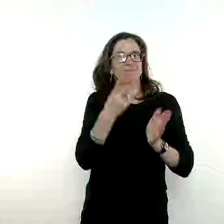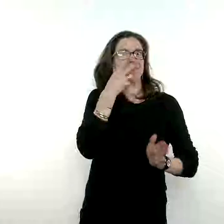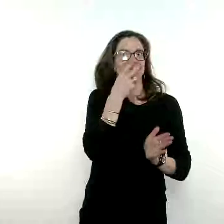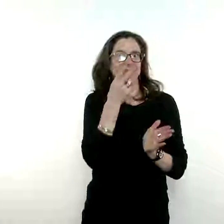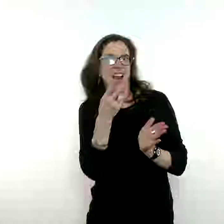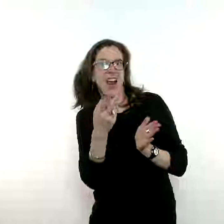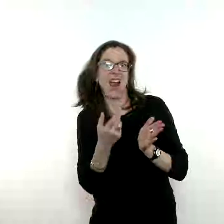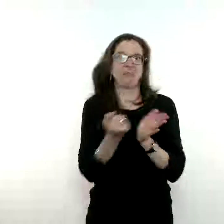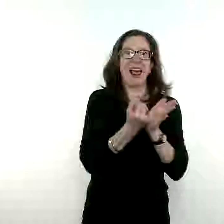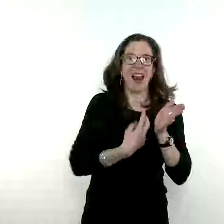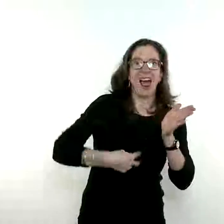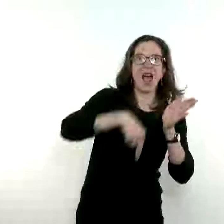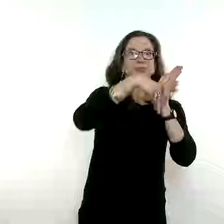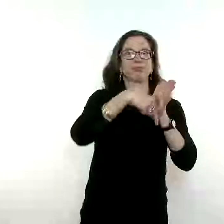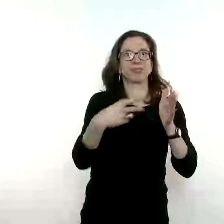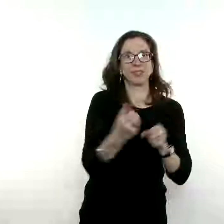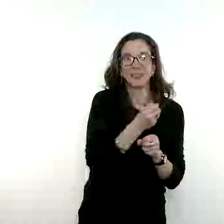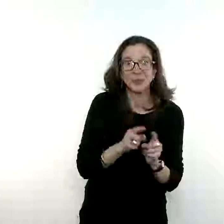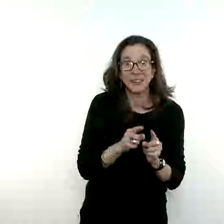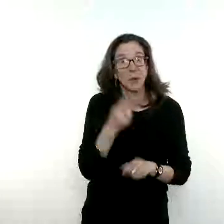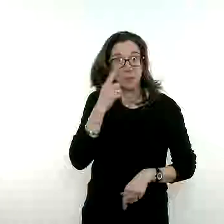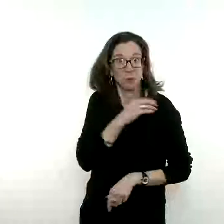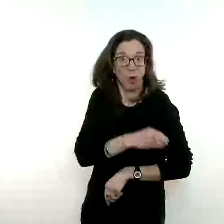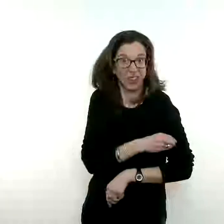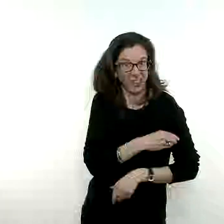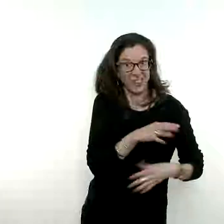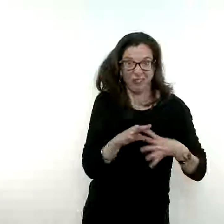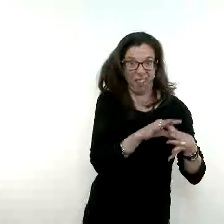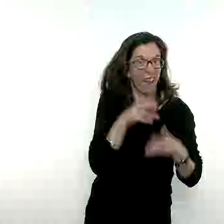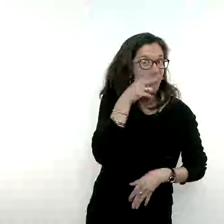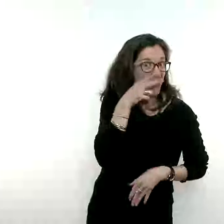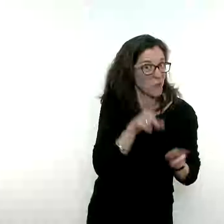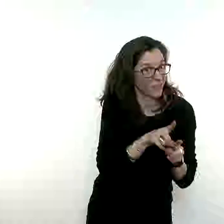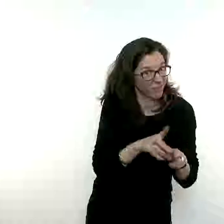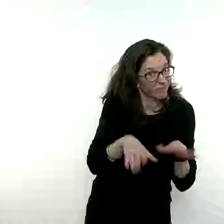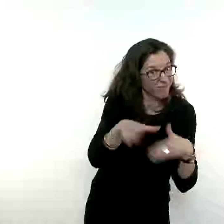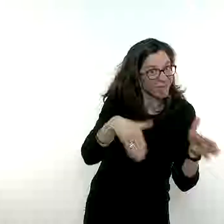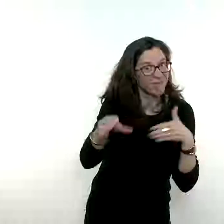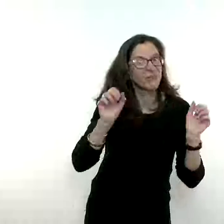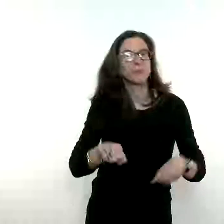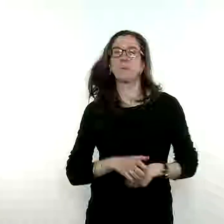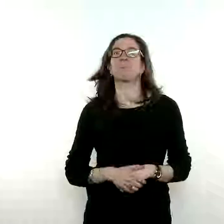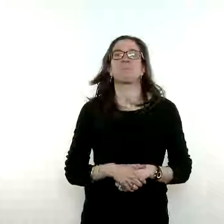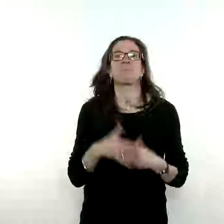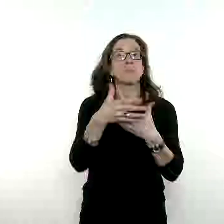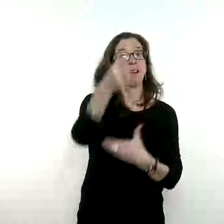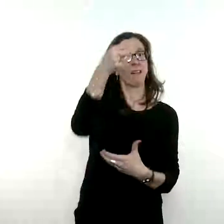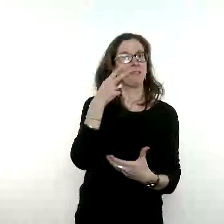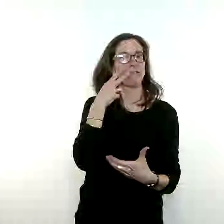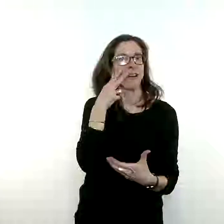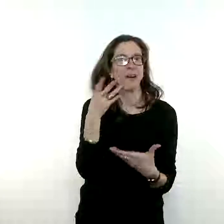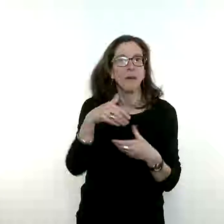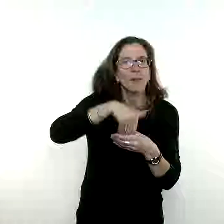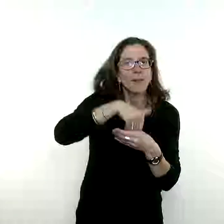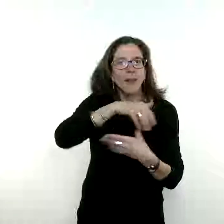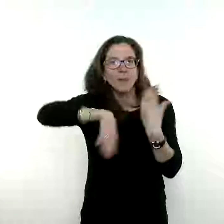C'est pour les sportifs. Ça marche aussi pour les sportifs, ouais. Et donc c'est un vin d'un assemblage de